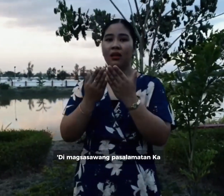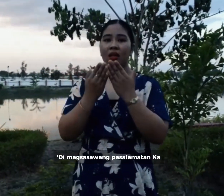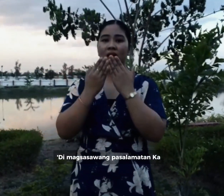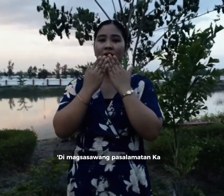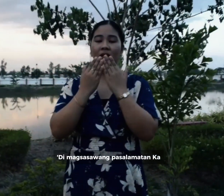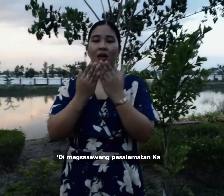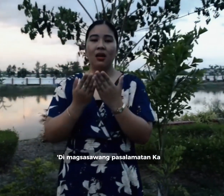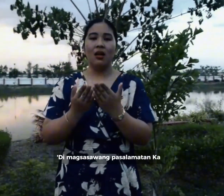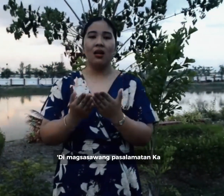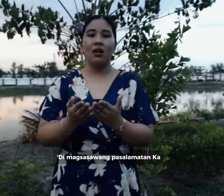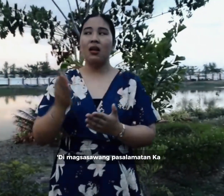pasalamatan ka.